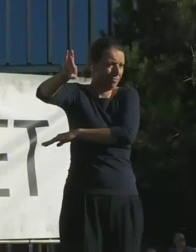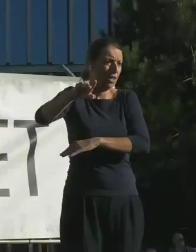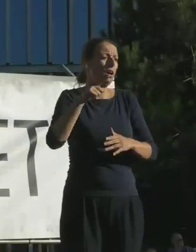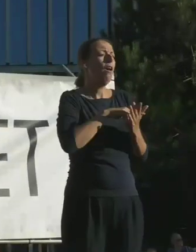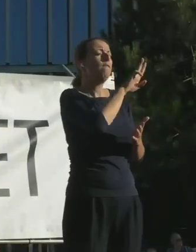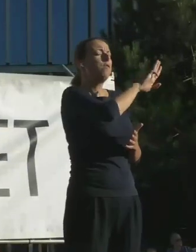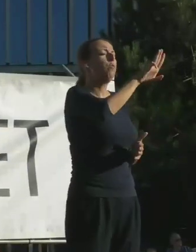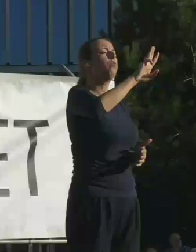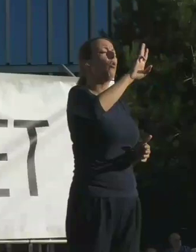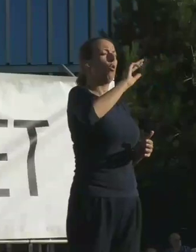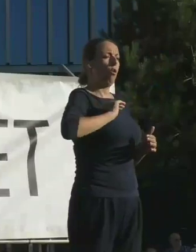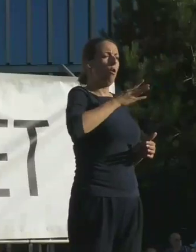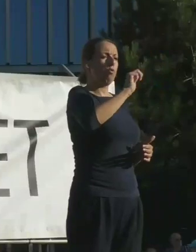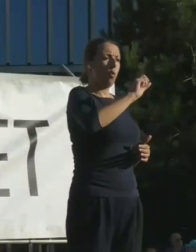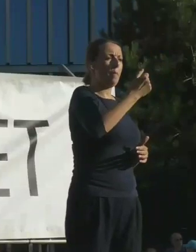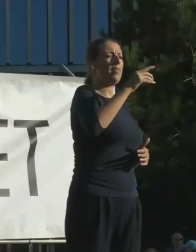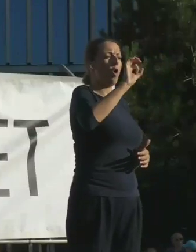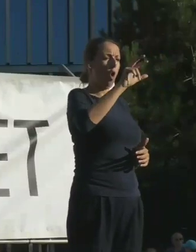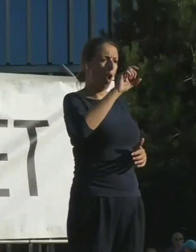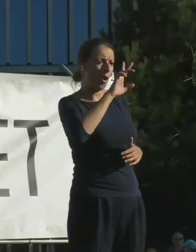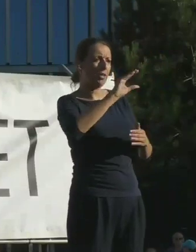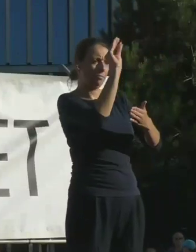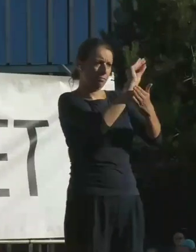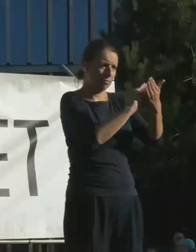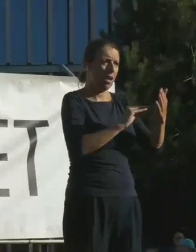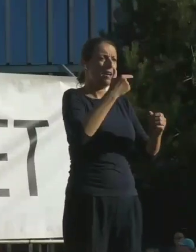potem odzywasz się na